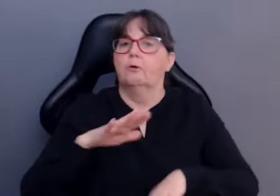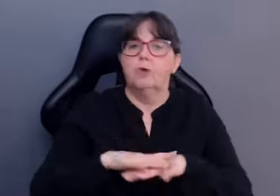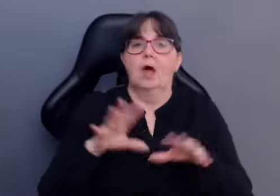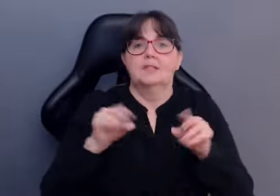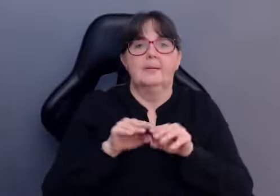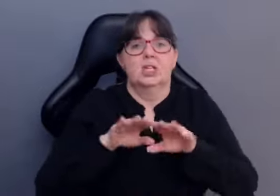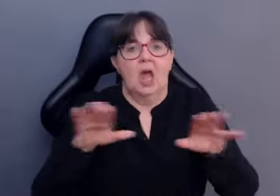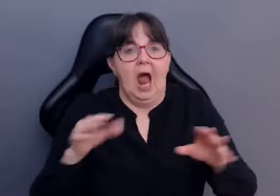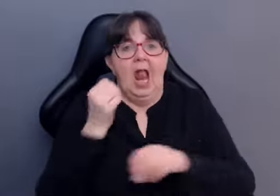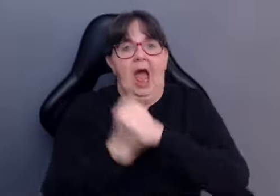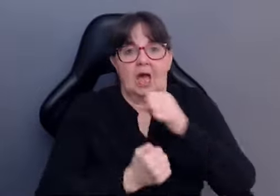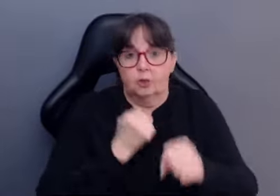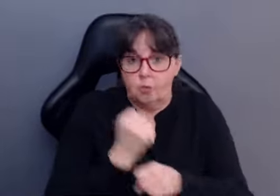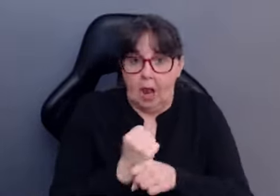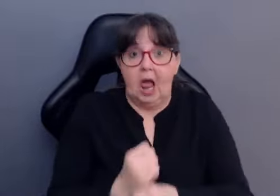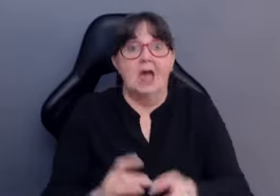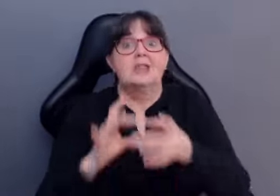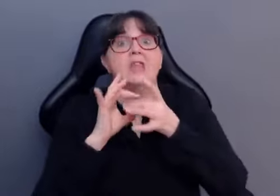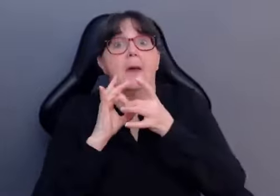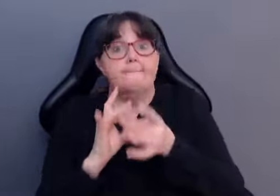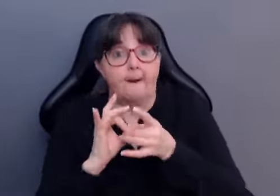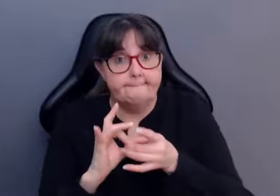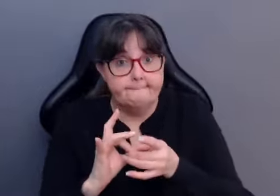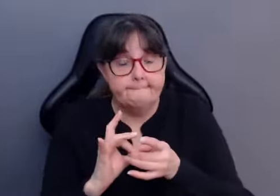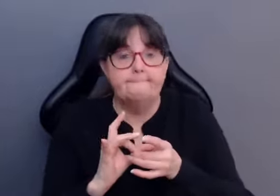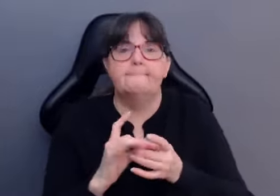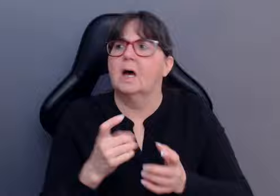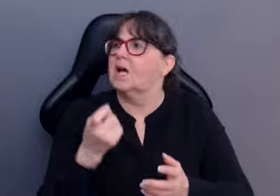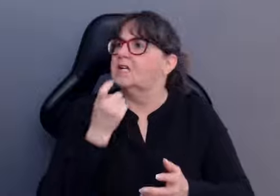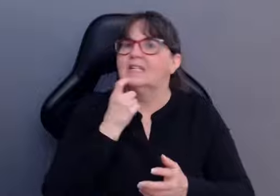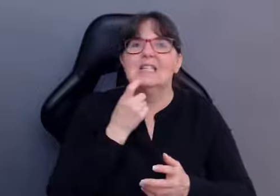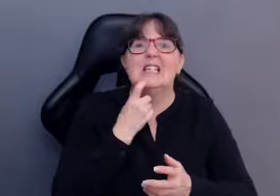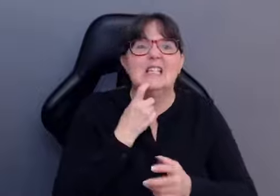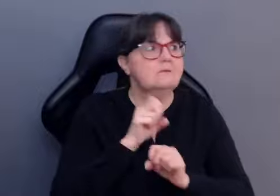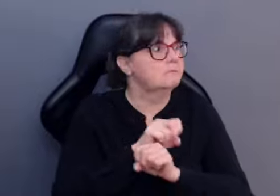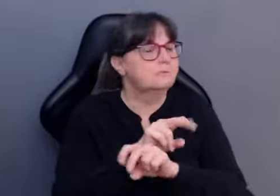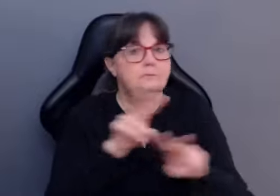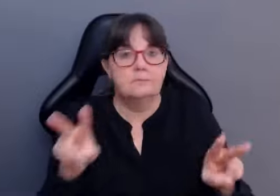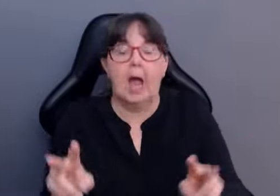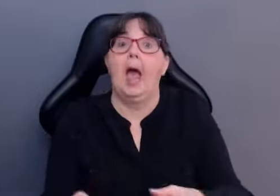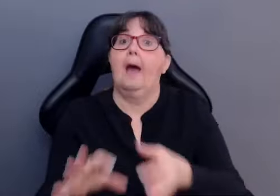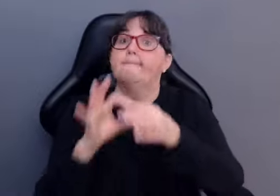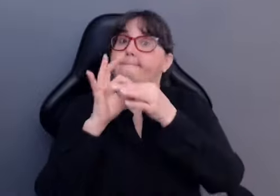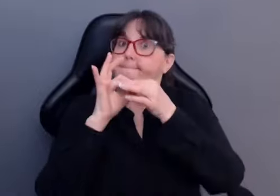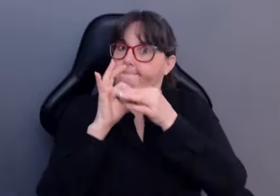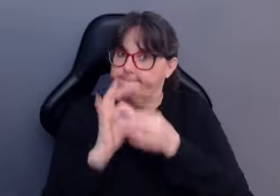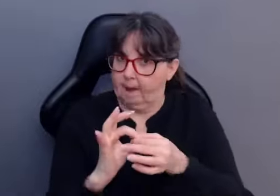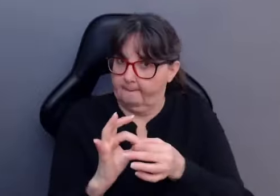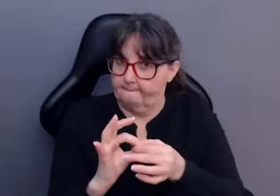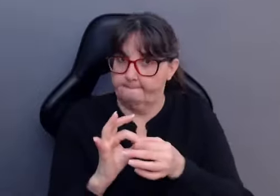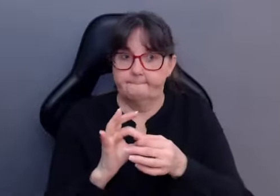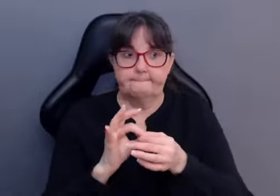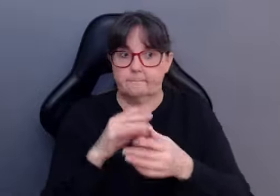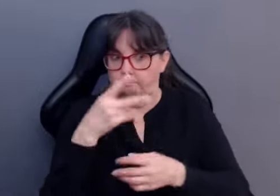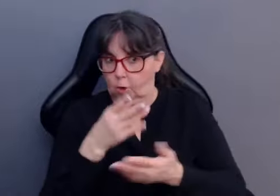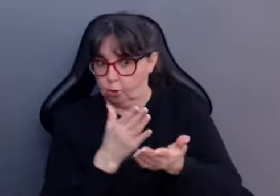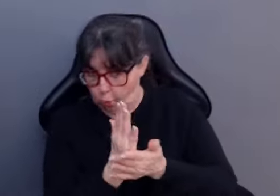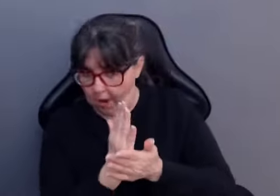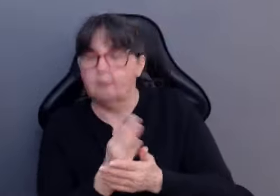générale annuelle des membres est adressé à tous les membres qui ont droit d'y assister. Le